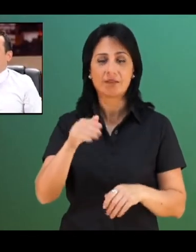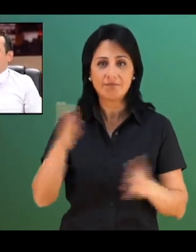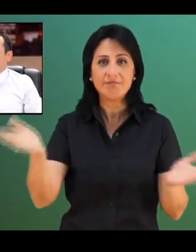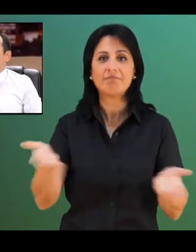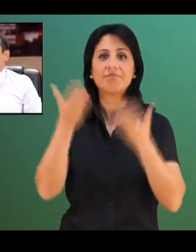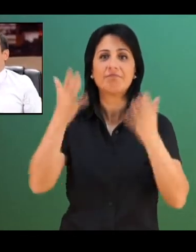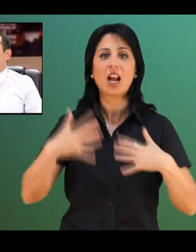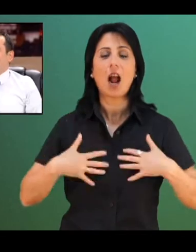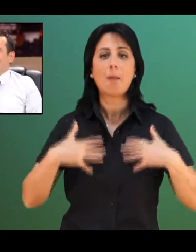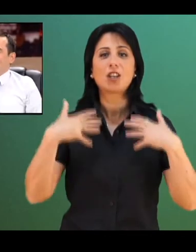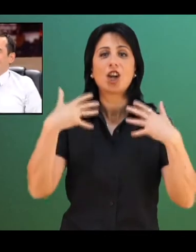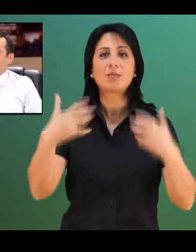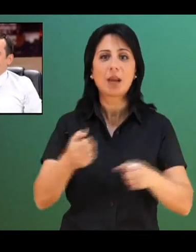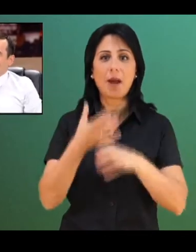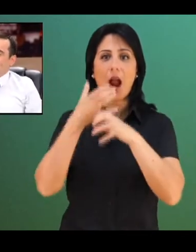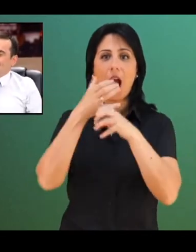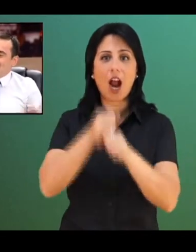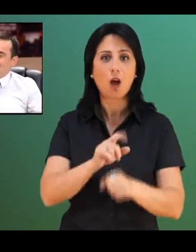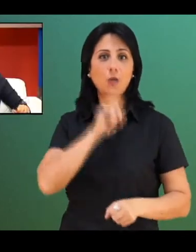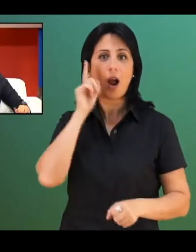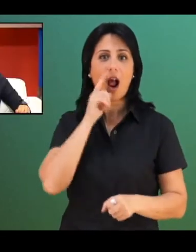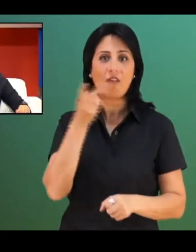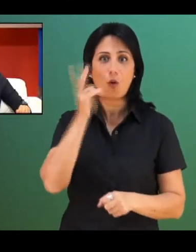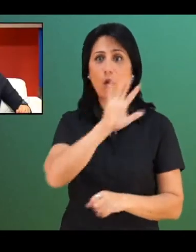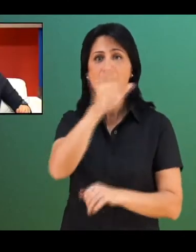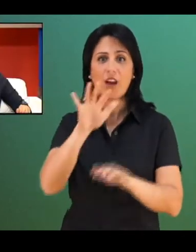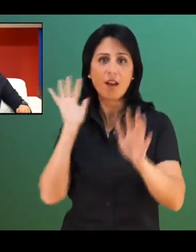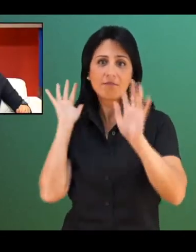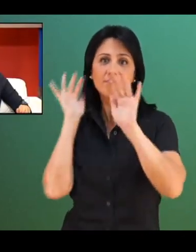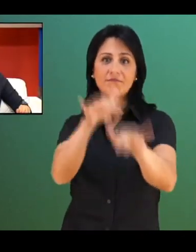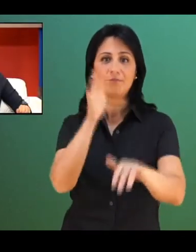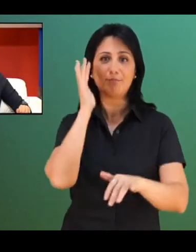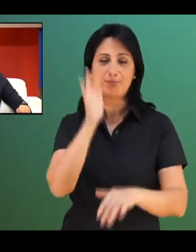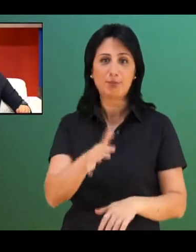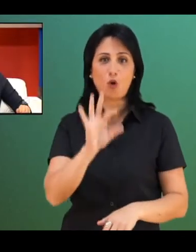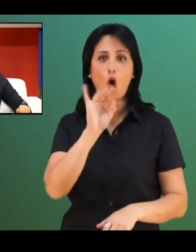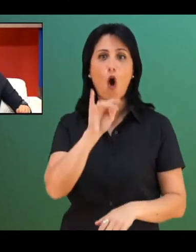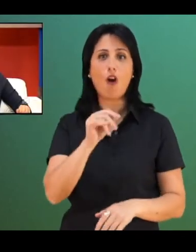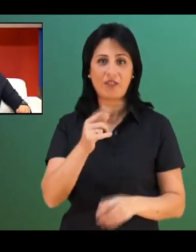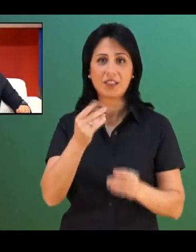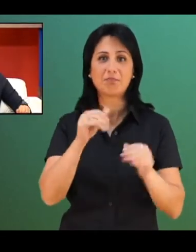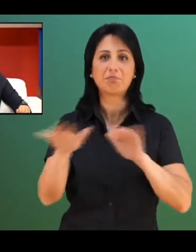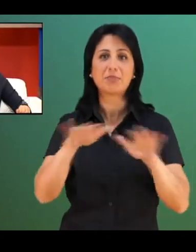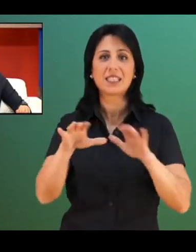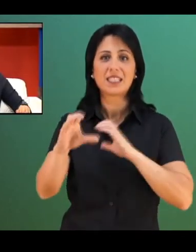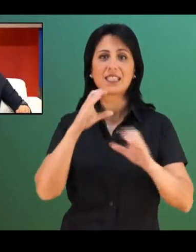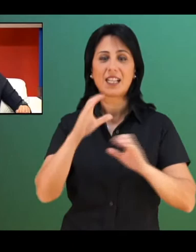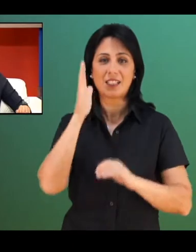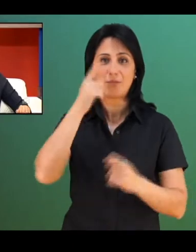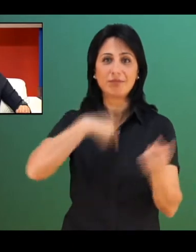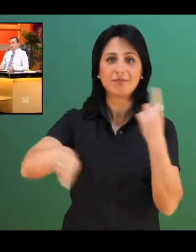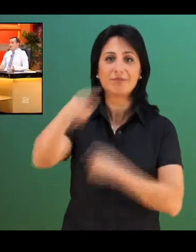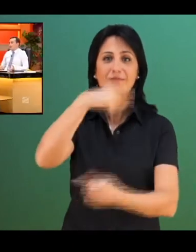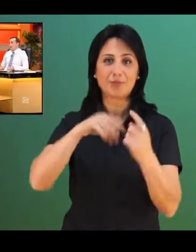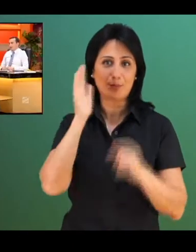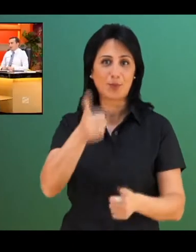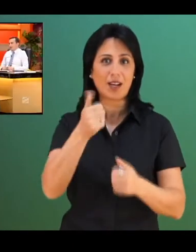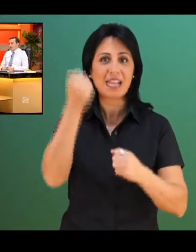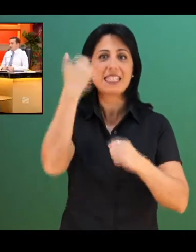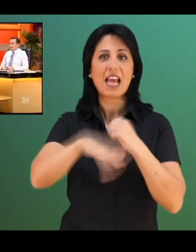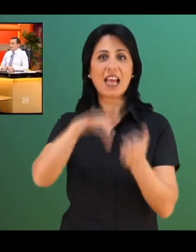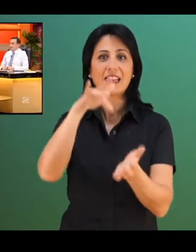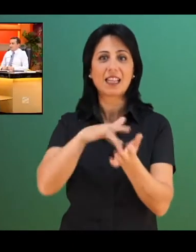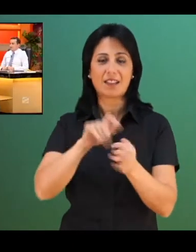არის სუარის გამაჯანსაღებელი რაღაცა ცენტრი. არის სუარის გამაჯანსაღებელი ცენტრი. ხალხს მიიღებს, ბევრი დიეტები არსებობს.